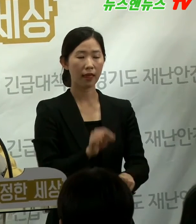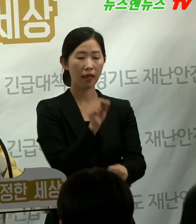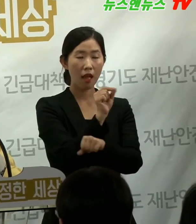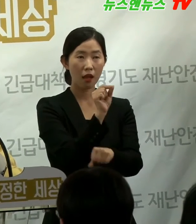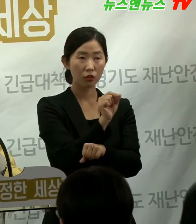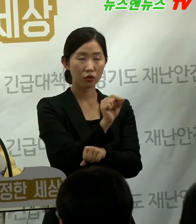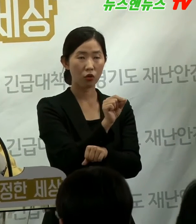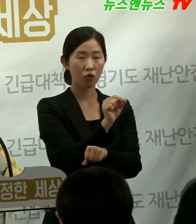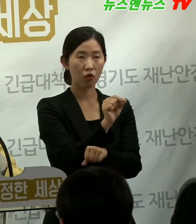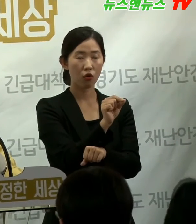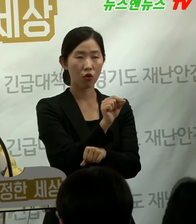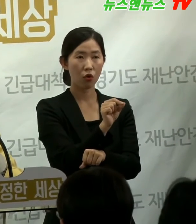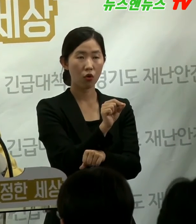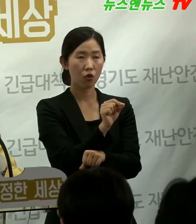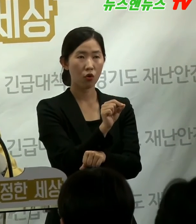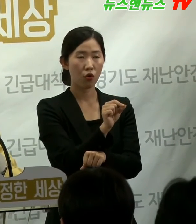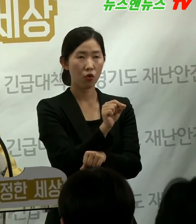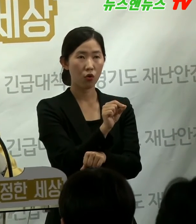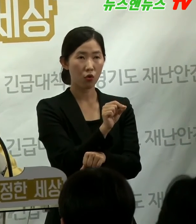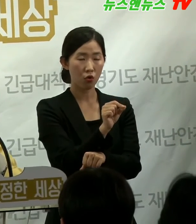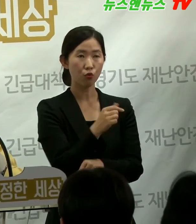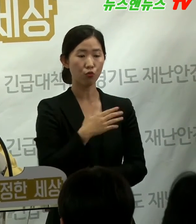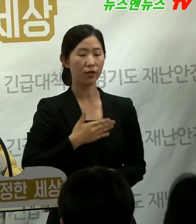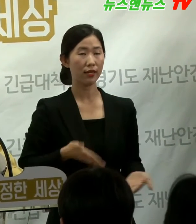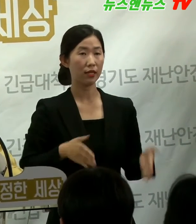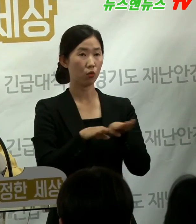국민으로부터 위임받은 권한을 행사하는 것을 가지고